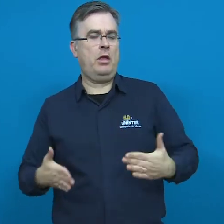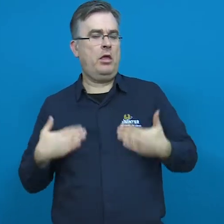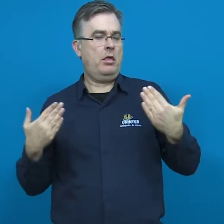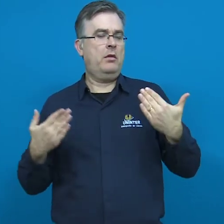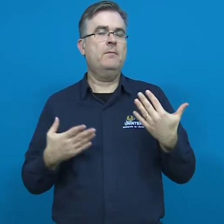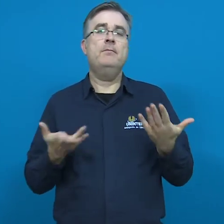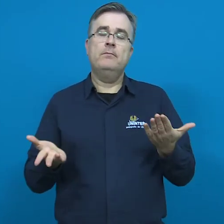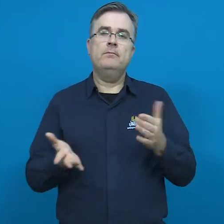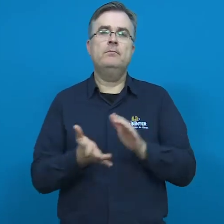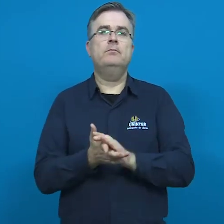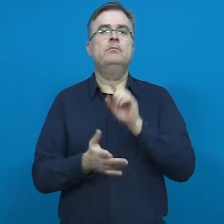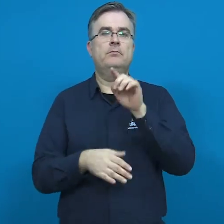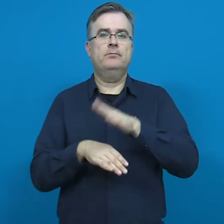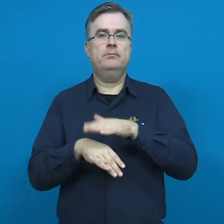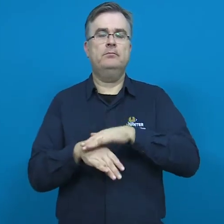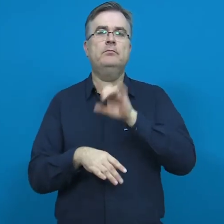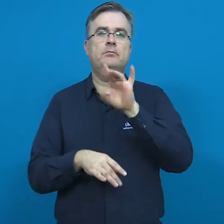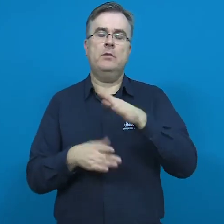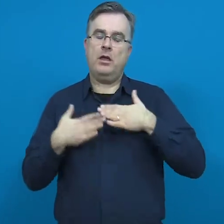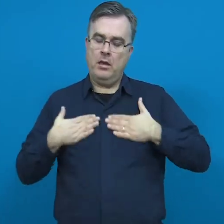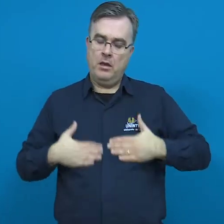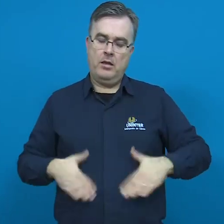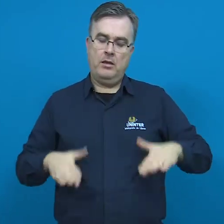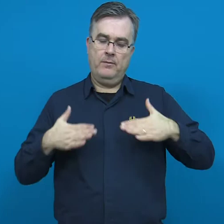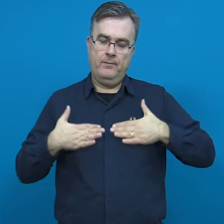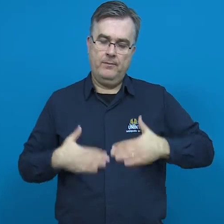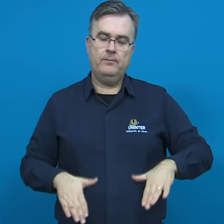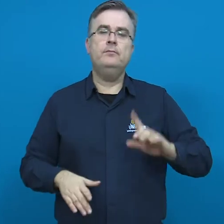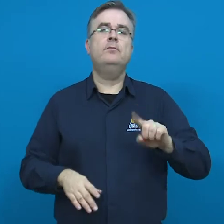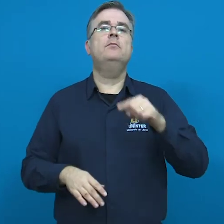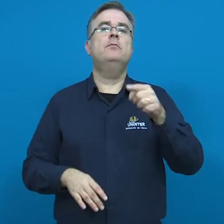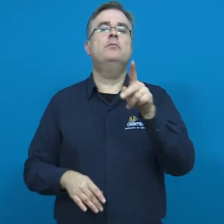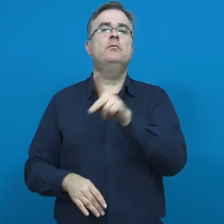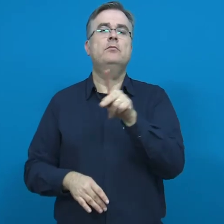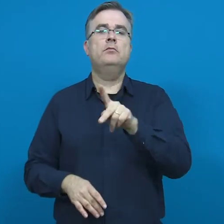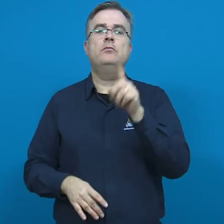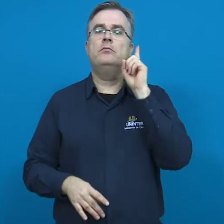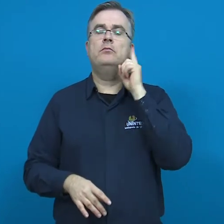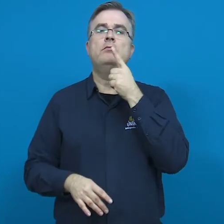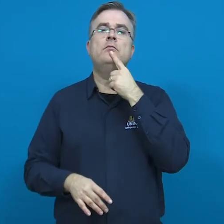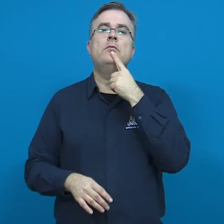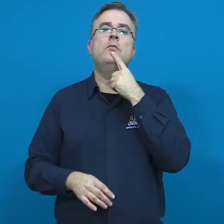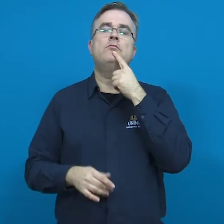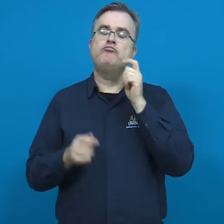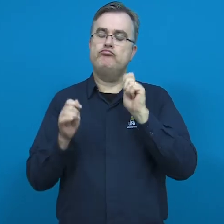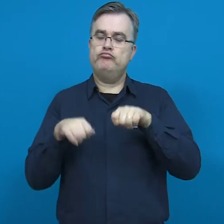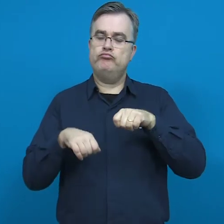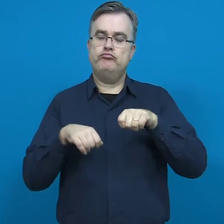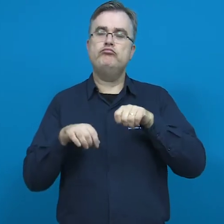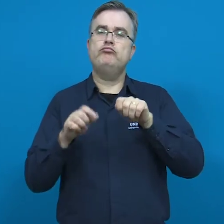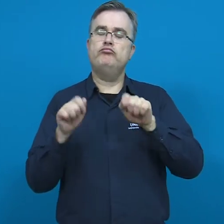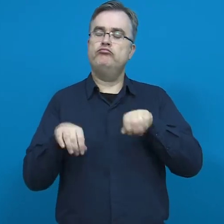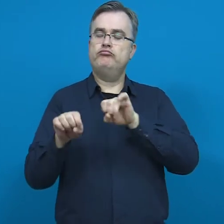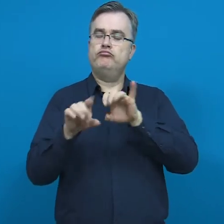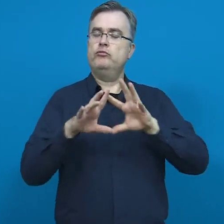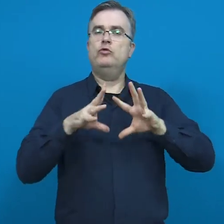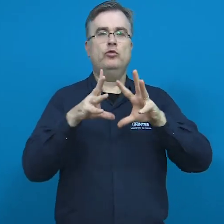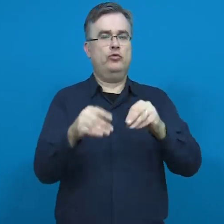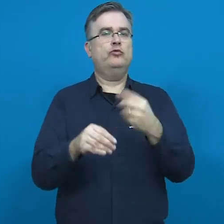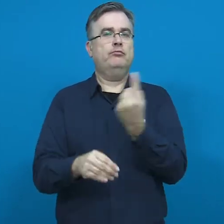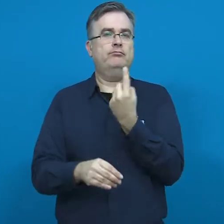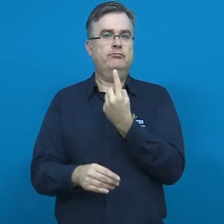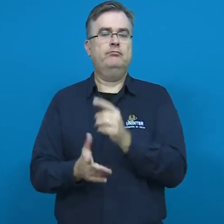chegam meio assustados e tal, então, ali, só para acalmá-los. Mas depois o professor surdo dá conta sozinho do